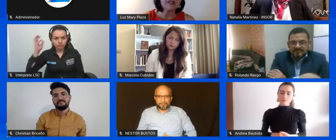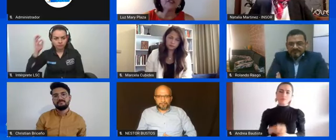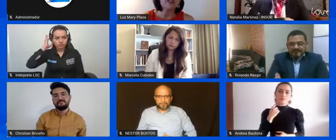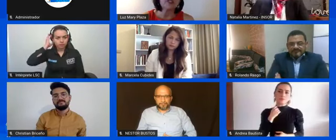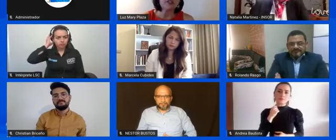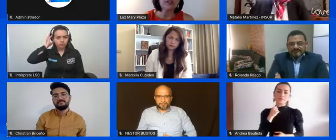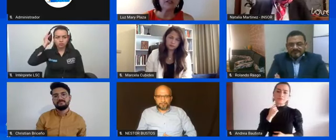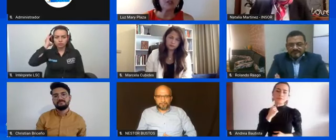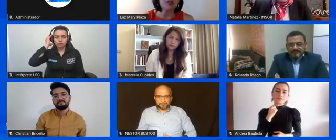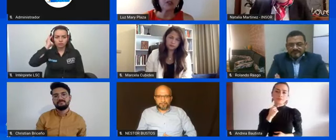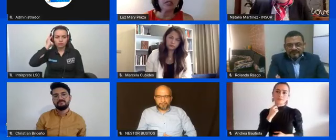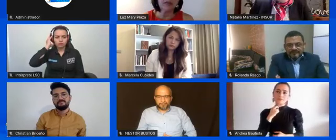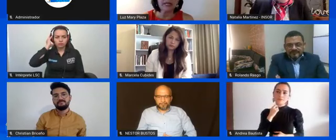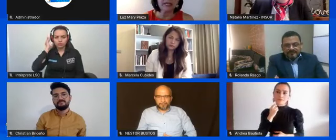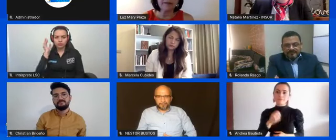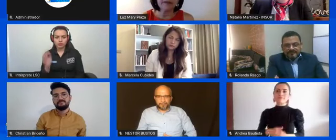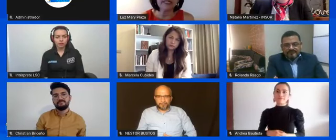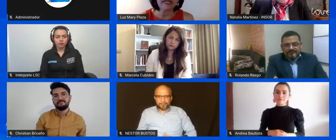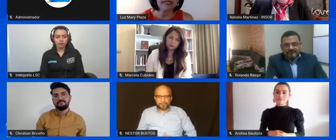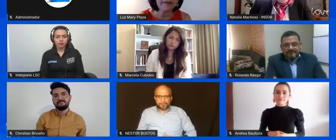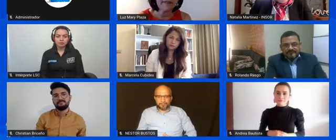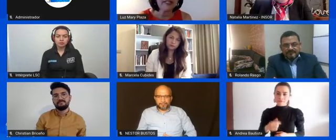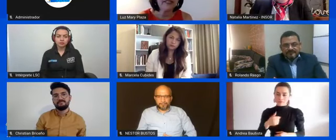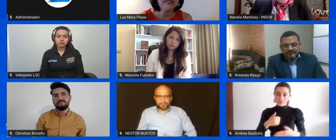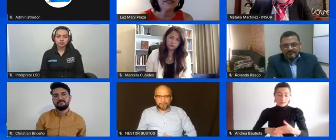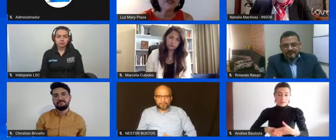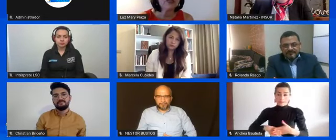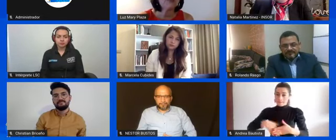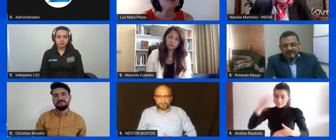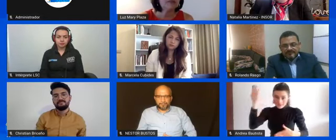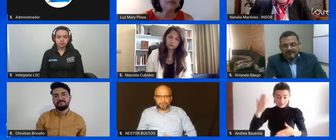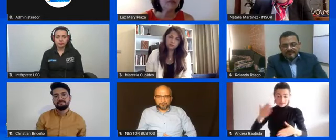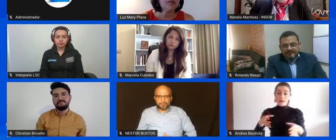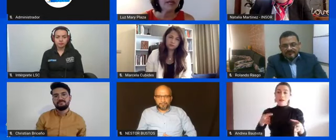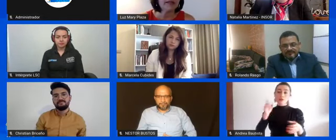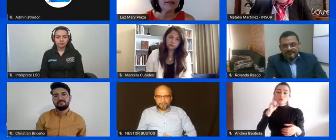de la Asociación de Sordos del Valle, de Cali, y